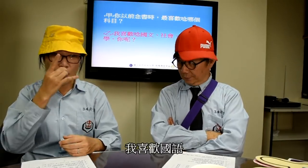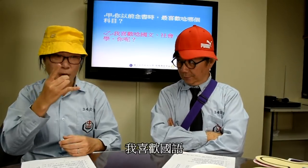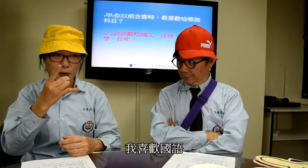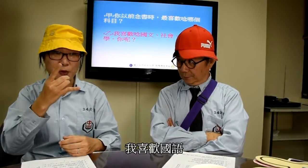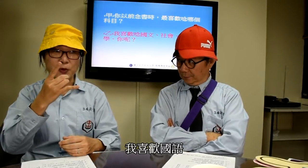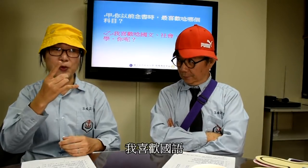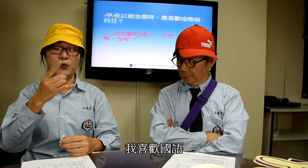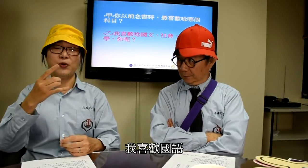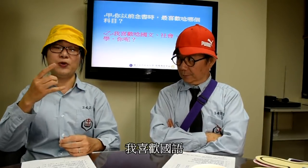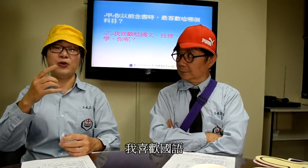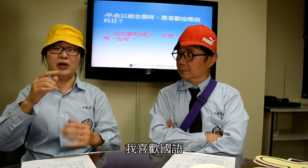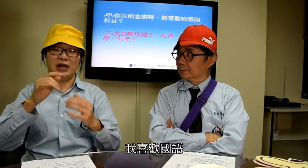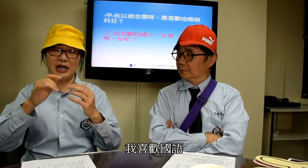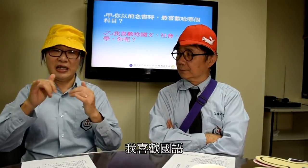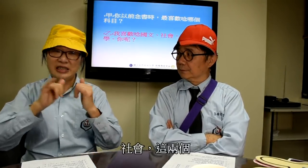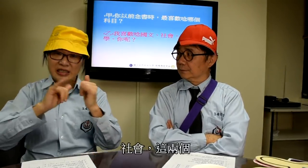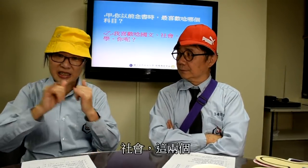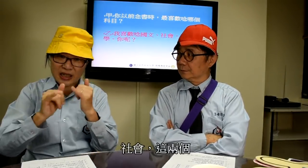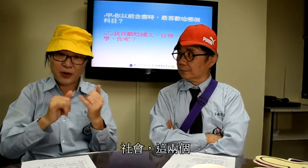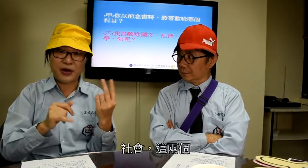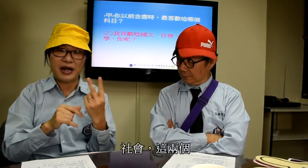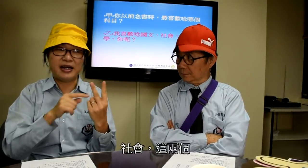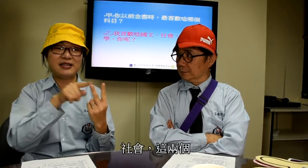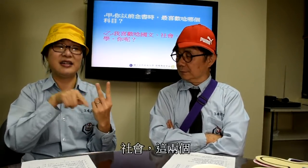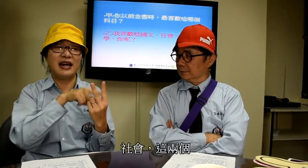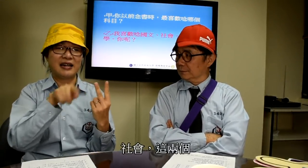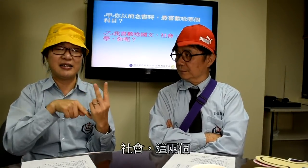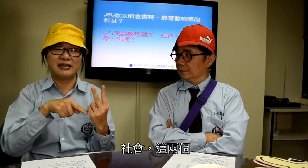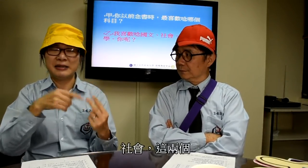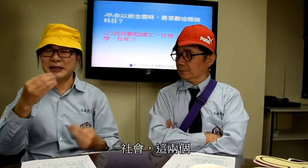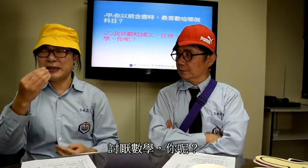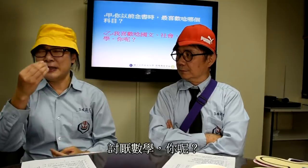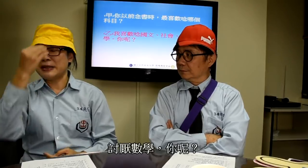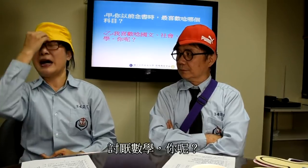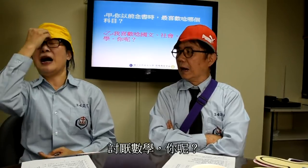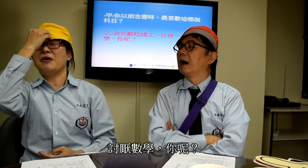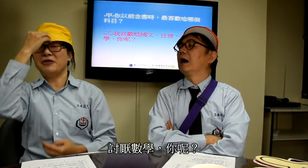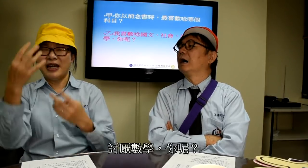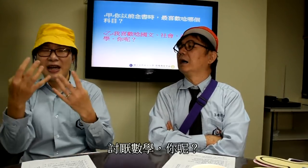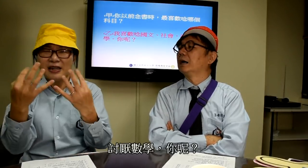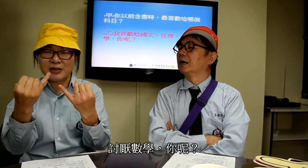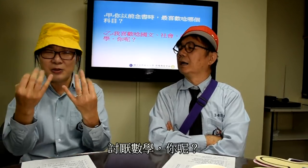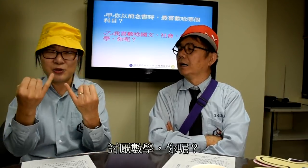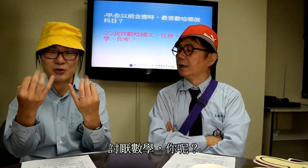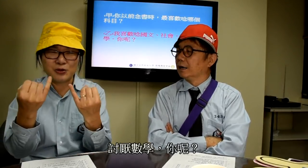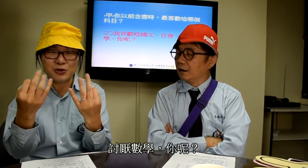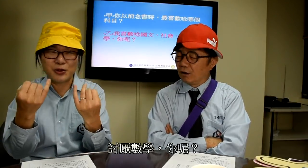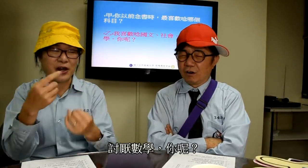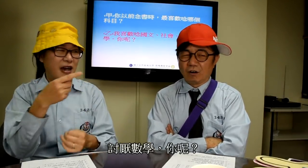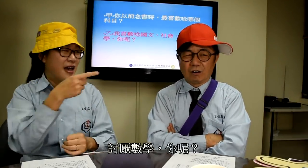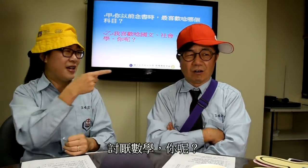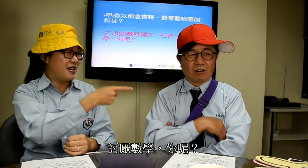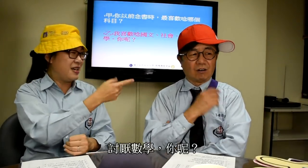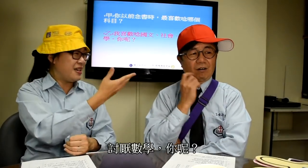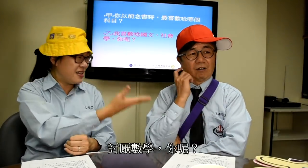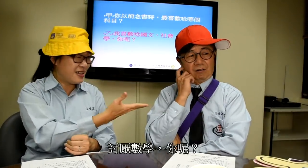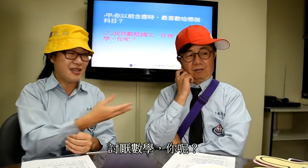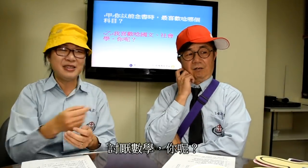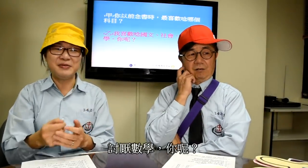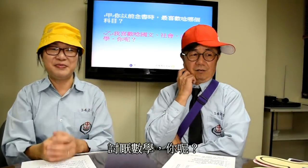语、社会这两个，讨厌数学。你呢？